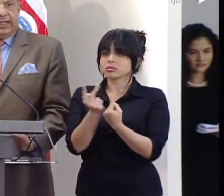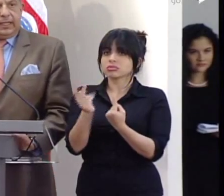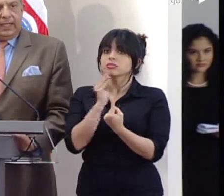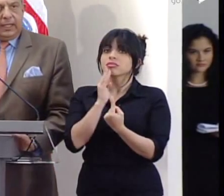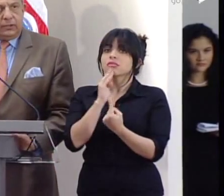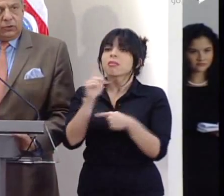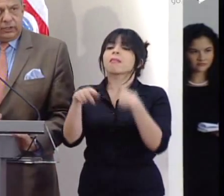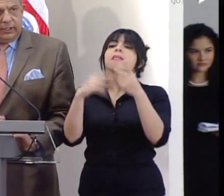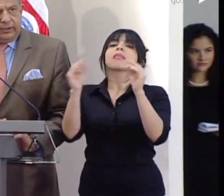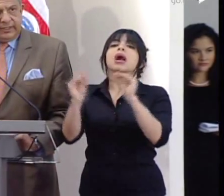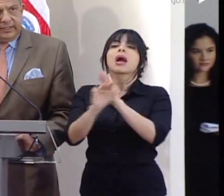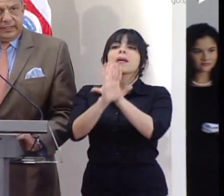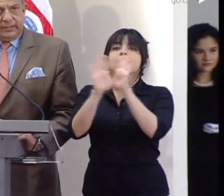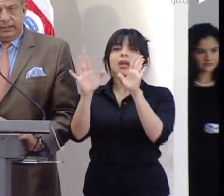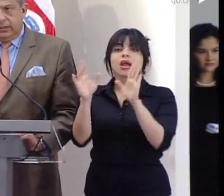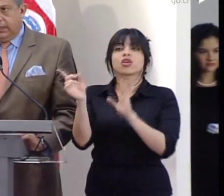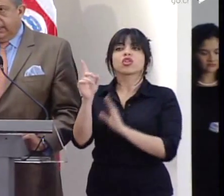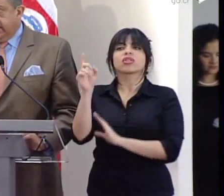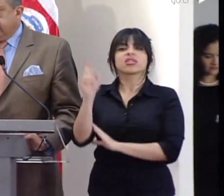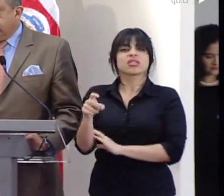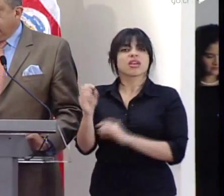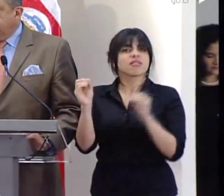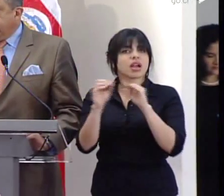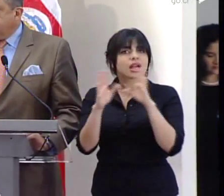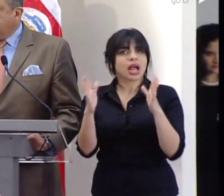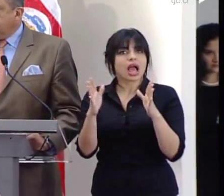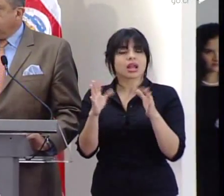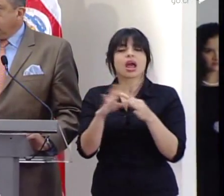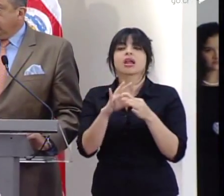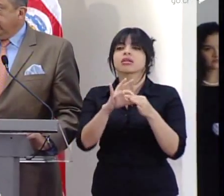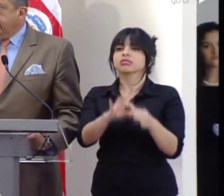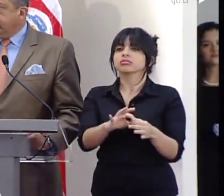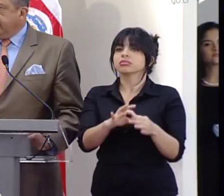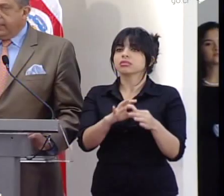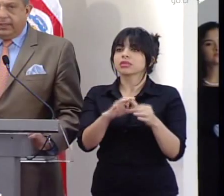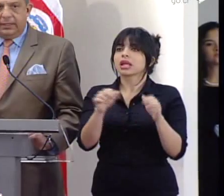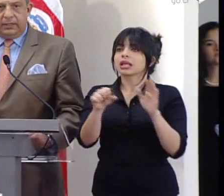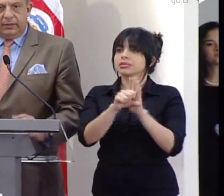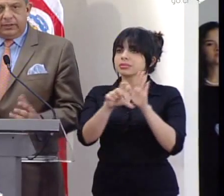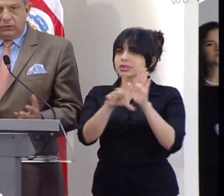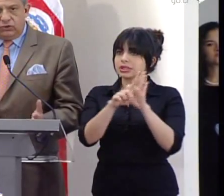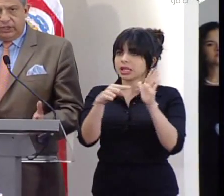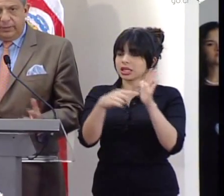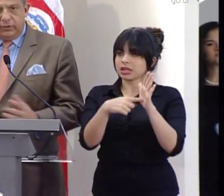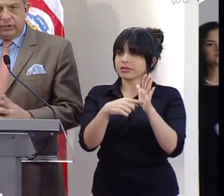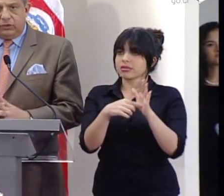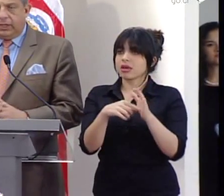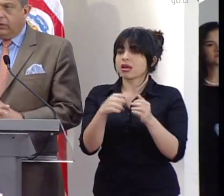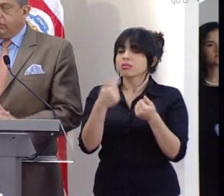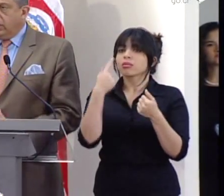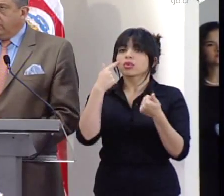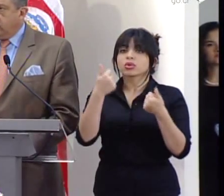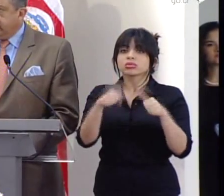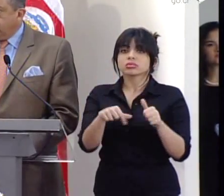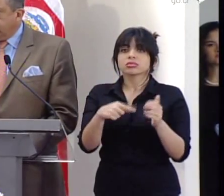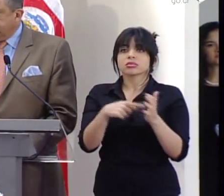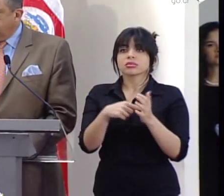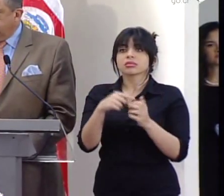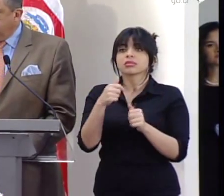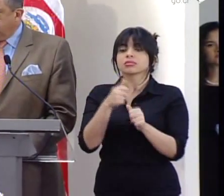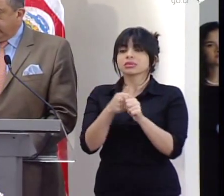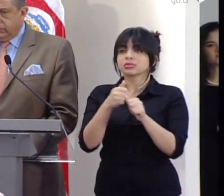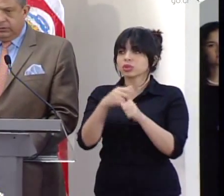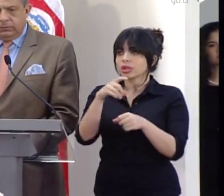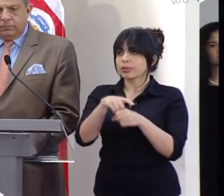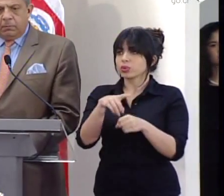será aclarada donde debe hacerse, que es en el marco de la Asamblea Legislativa, según los términos acordados por las señoras y